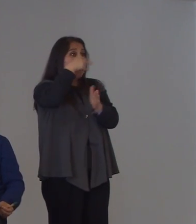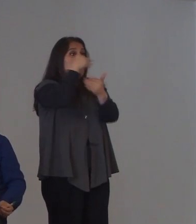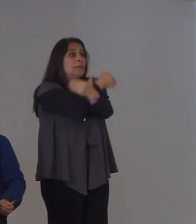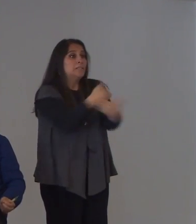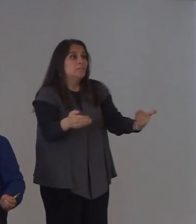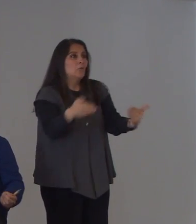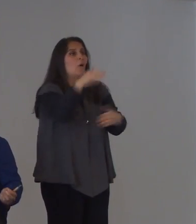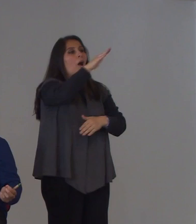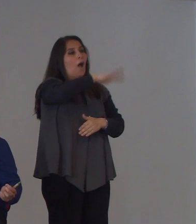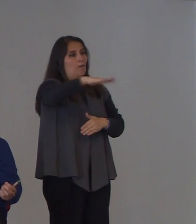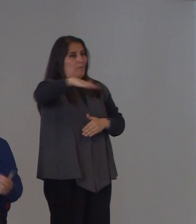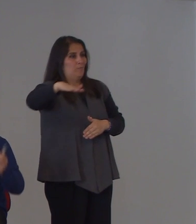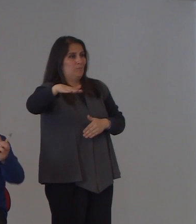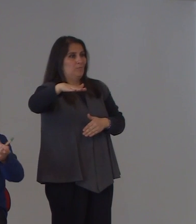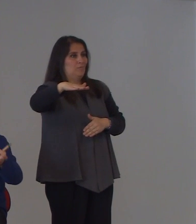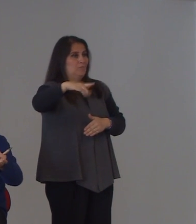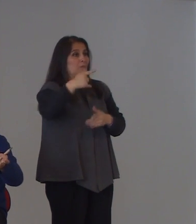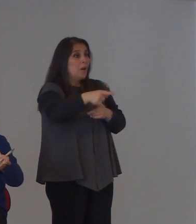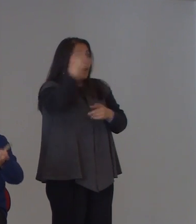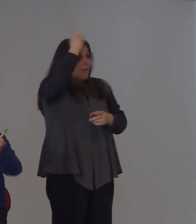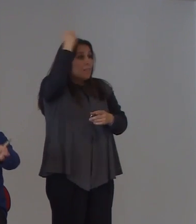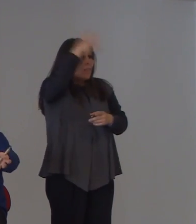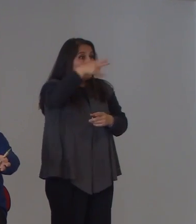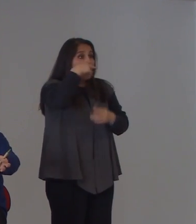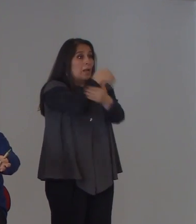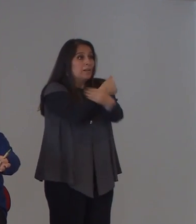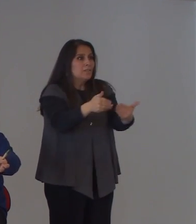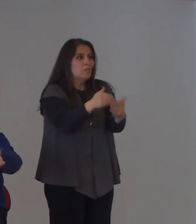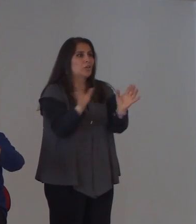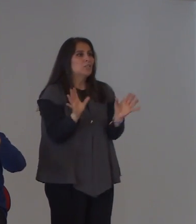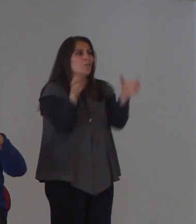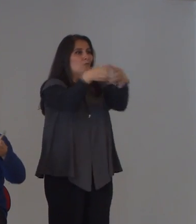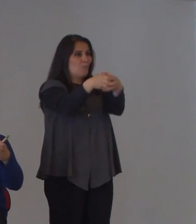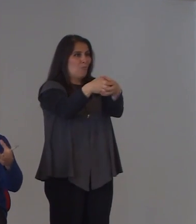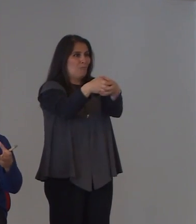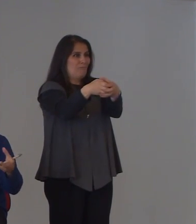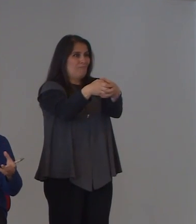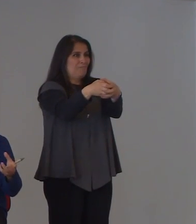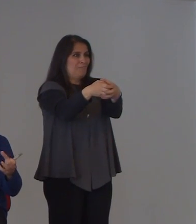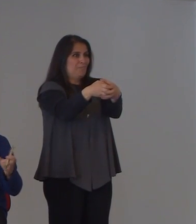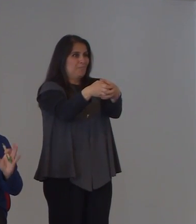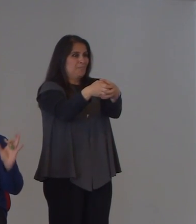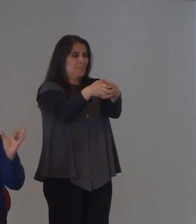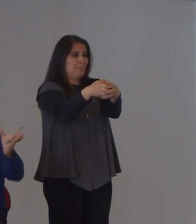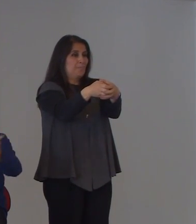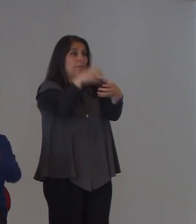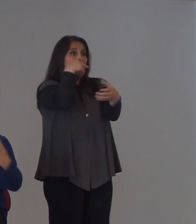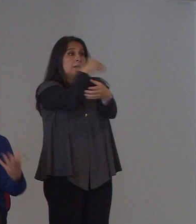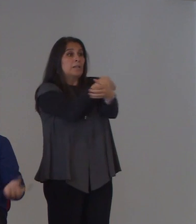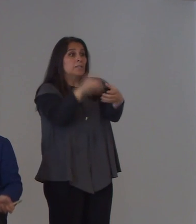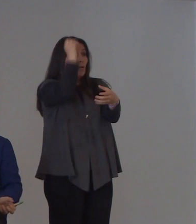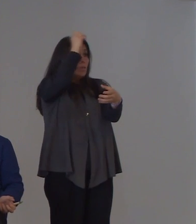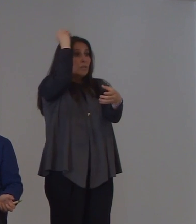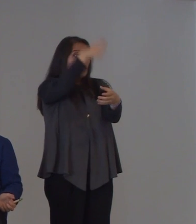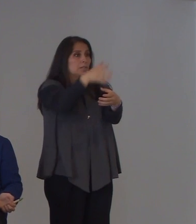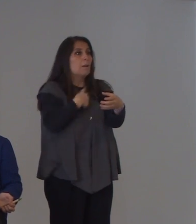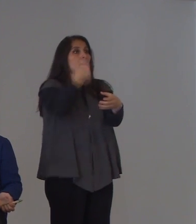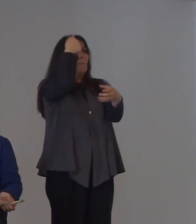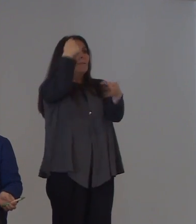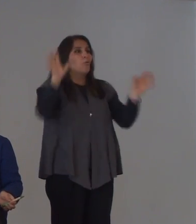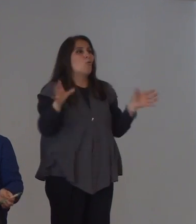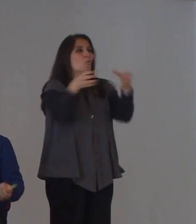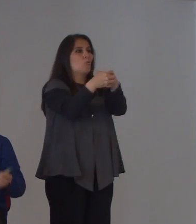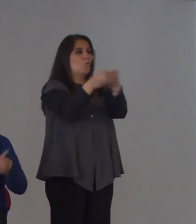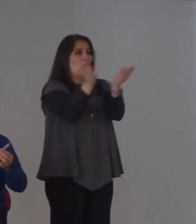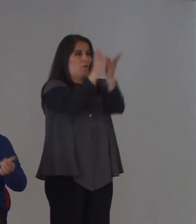grupal. Es decir, el aprendizaje lo estudia la psicología. Pero el niño de la didáctica concibe un grupo de estudiantes en